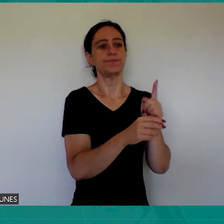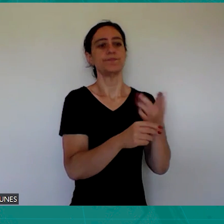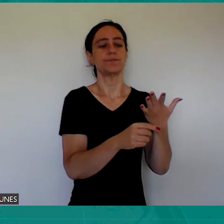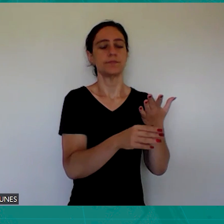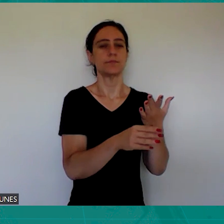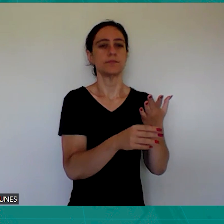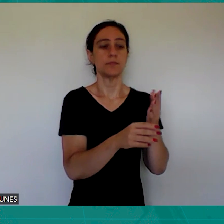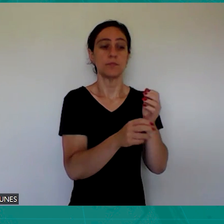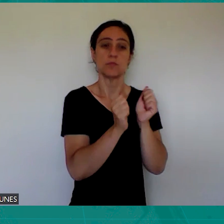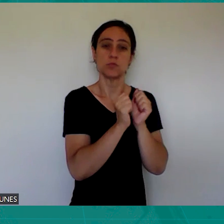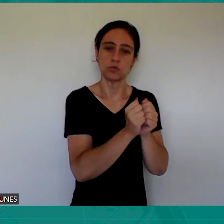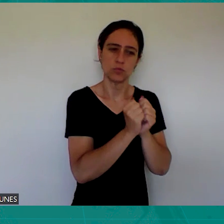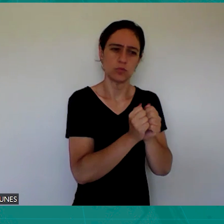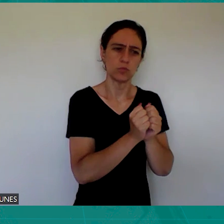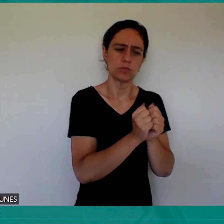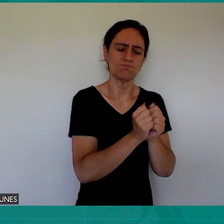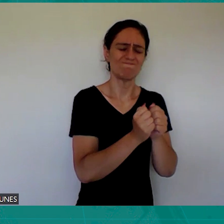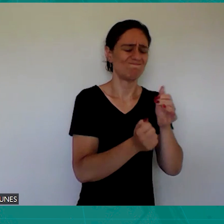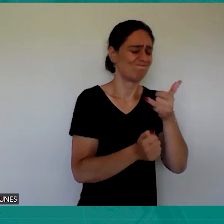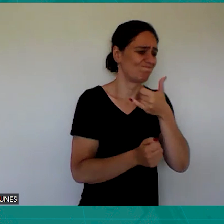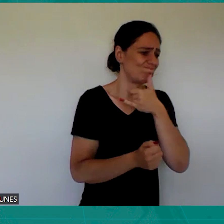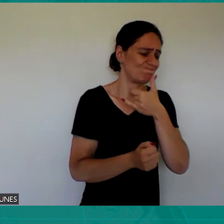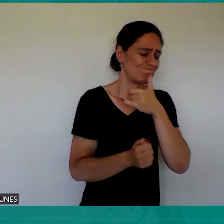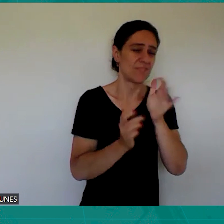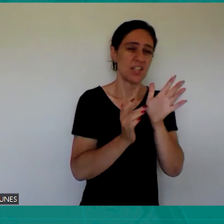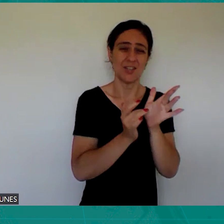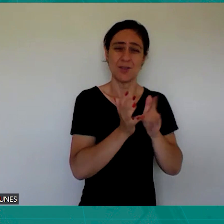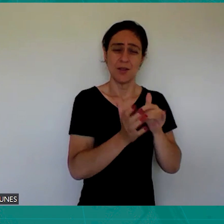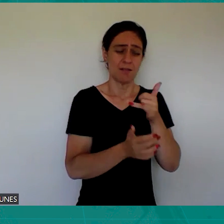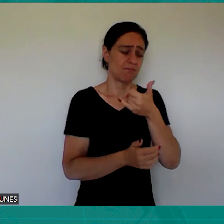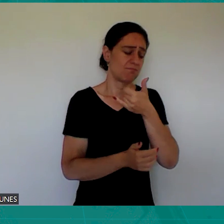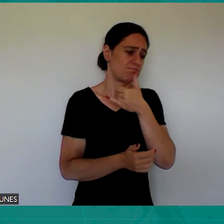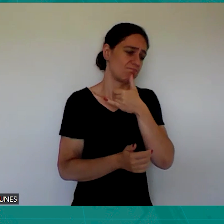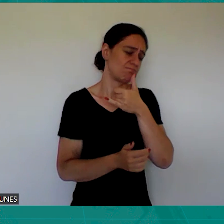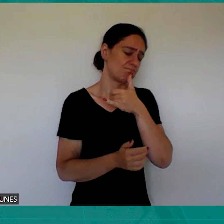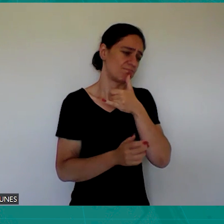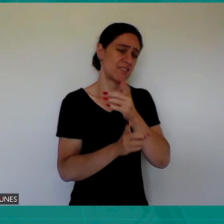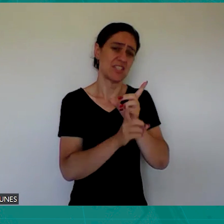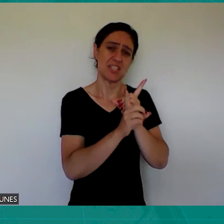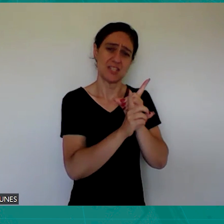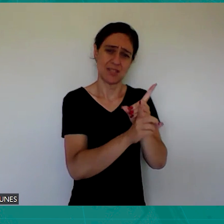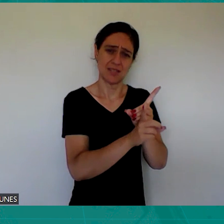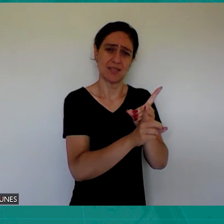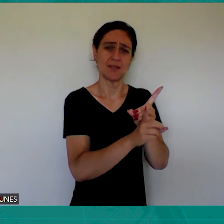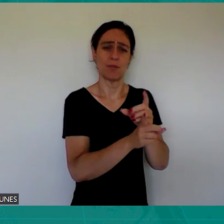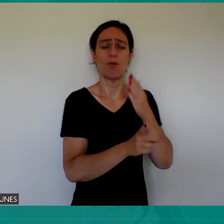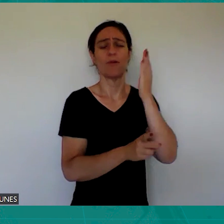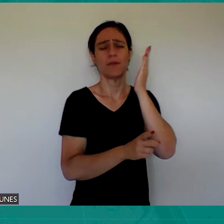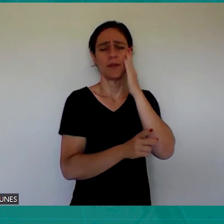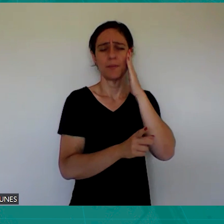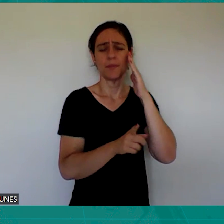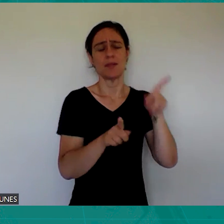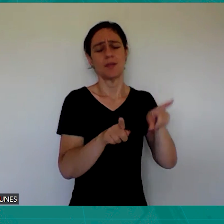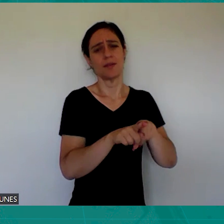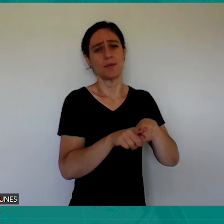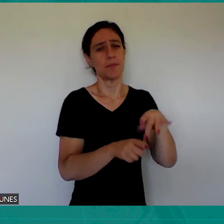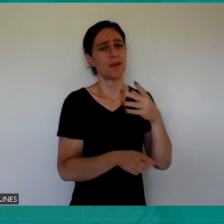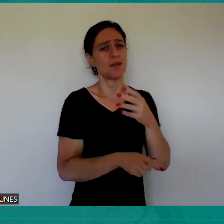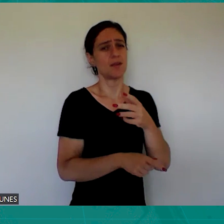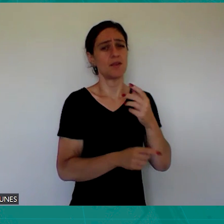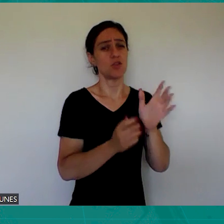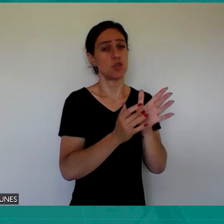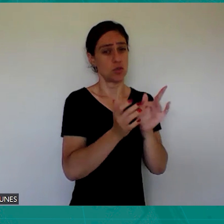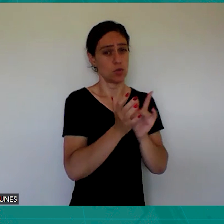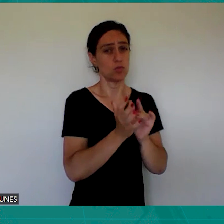momento de tristeza, era um momento em que os seus discípulos sabiam que seu mestre estava partindo,